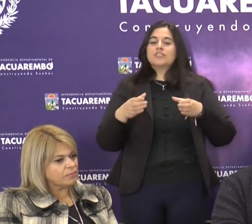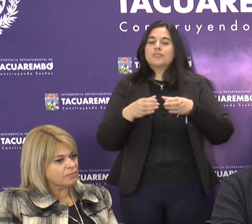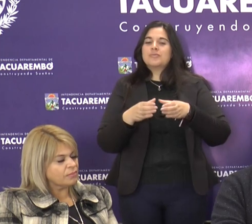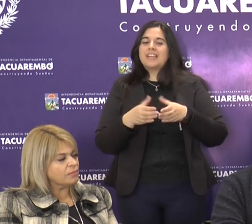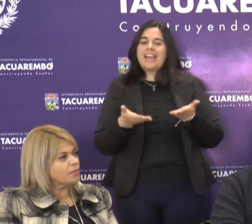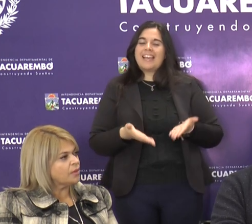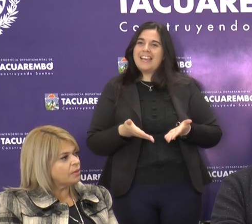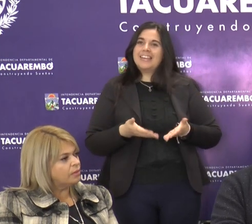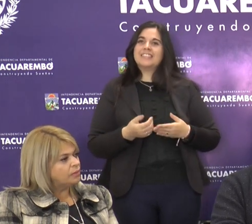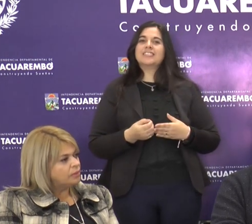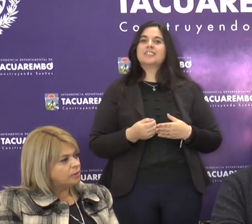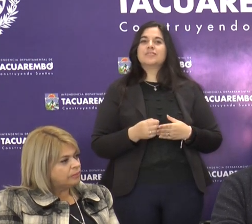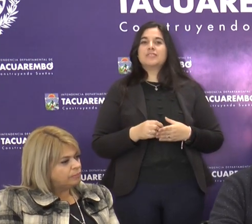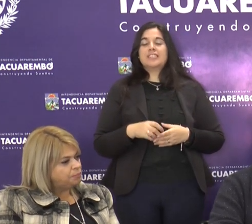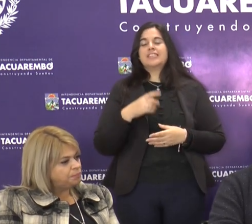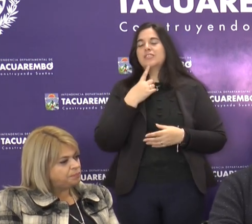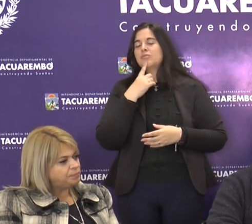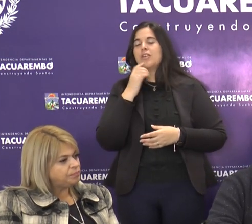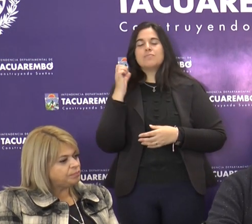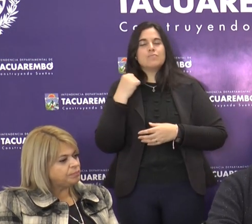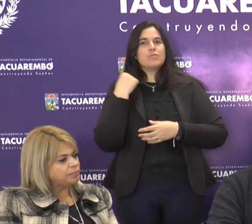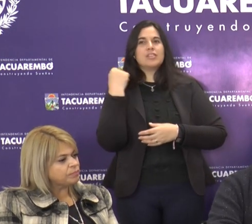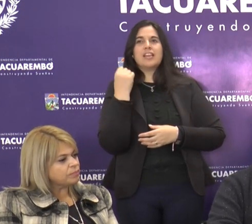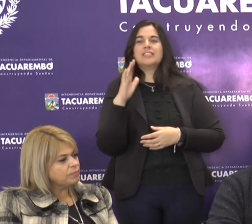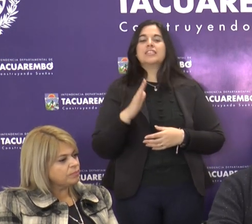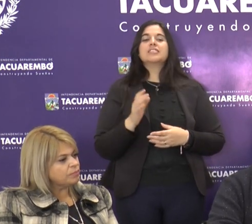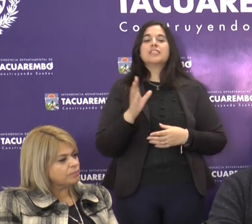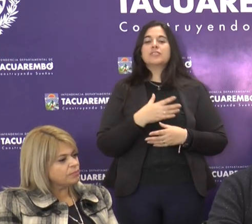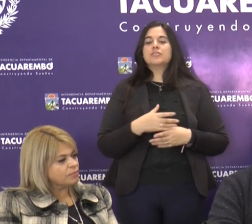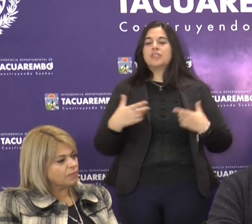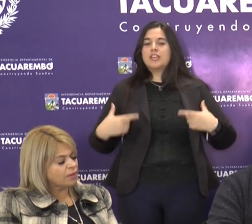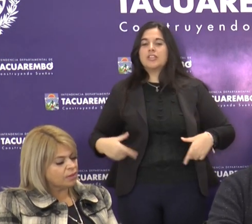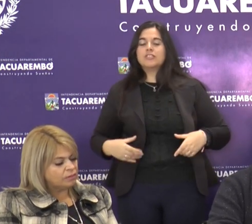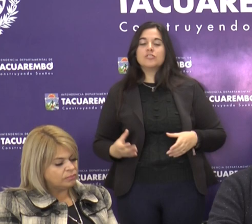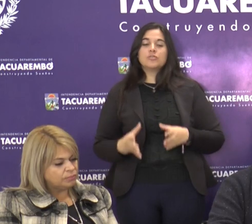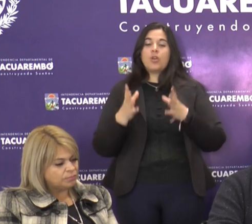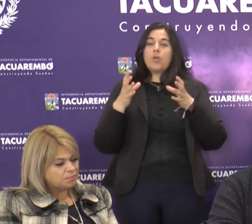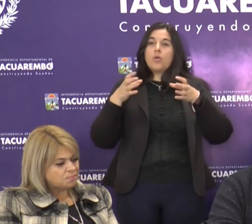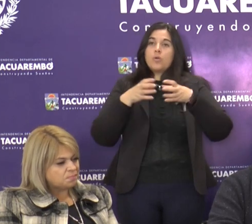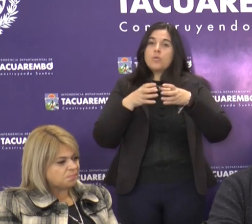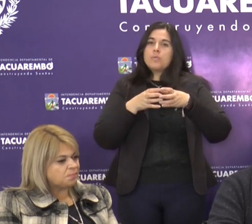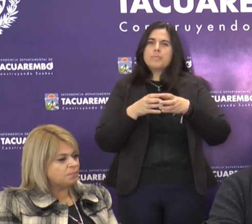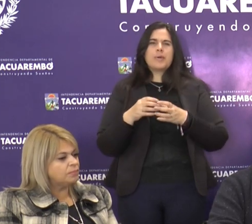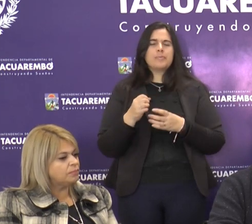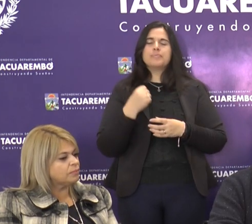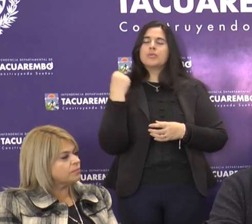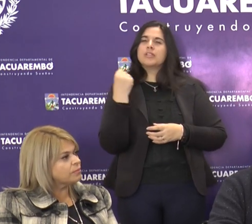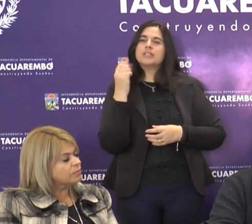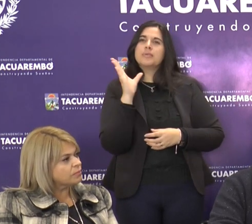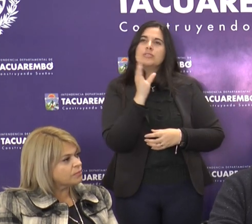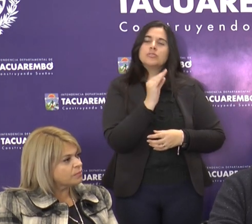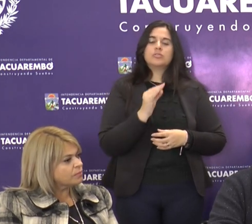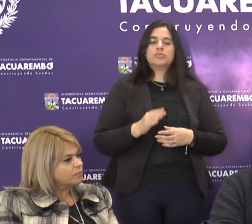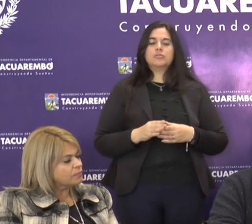porque indudablemente a través del Congreso de Intendentes, que es un órgano magnífico de descentralización, y sobre